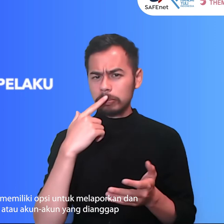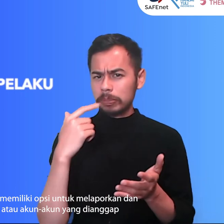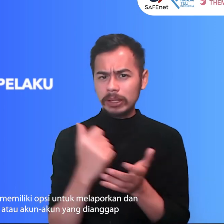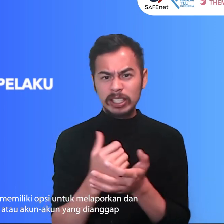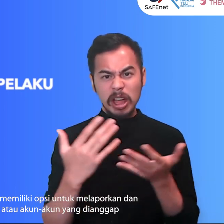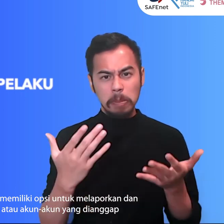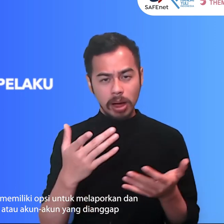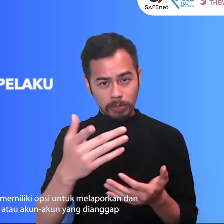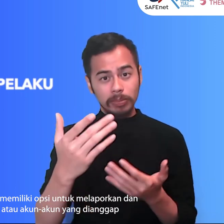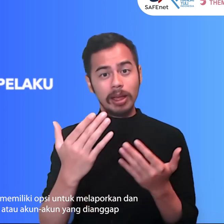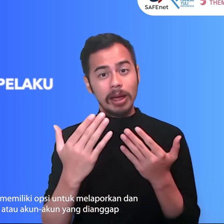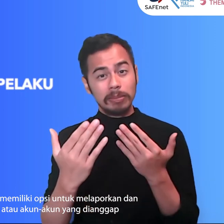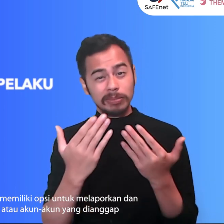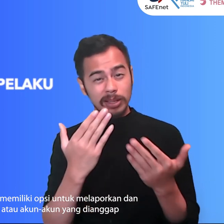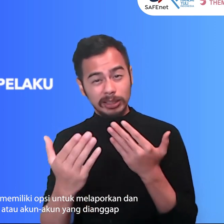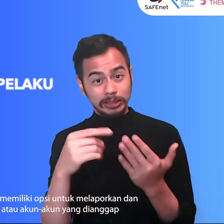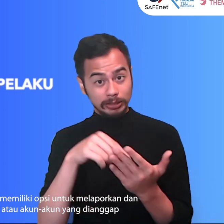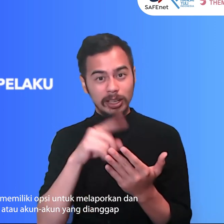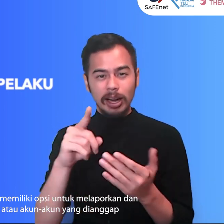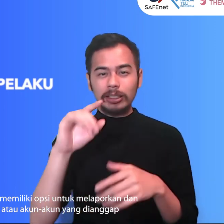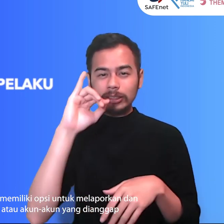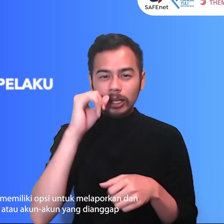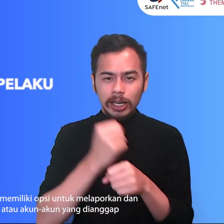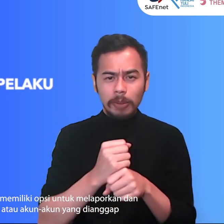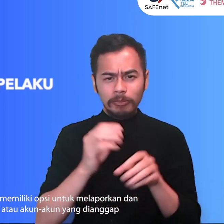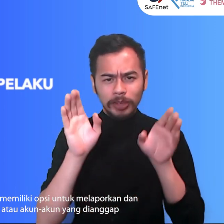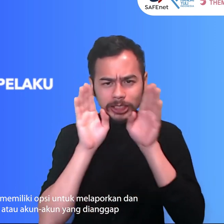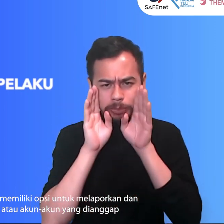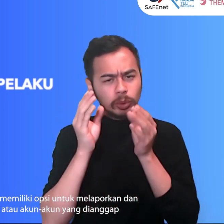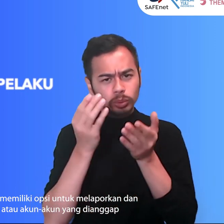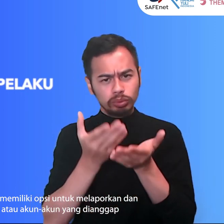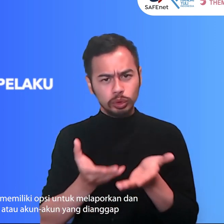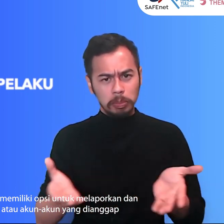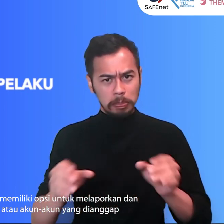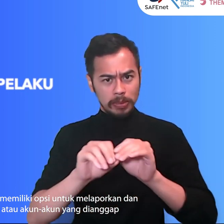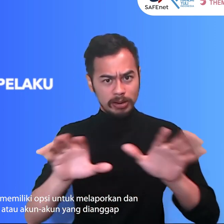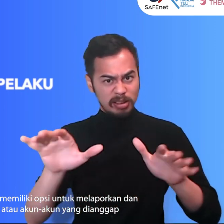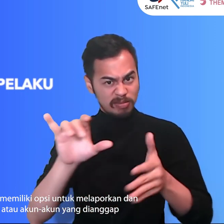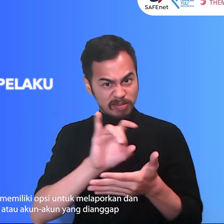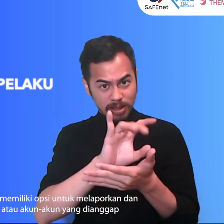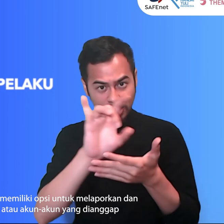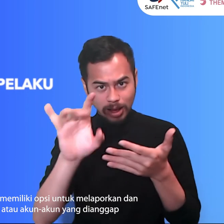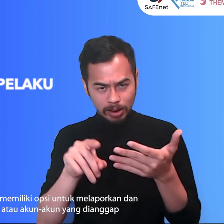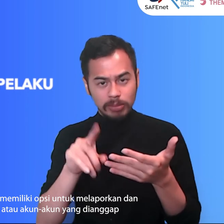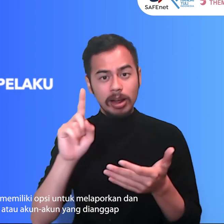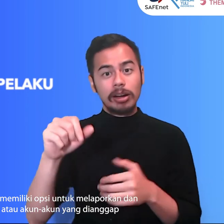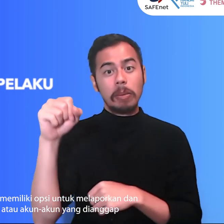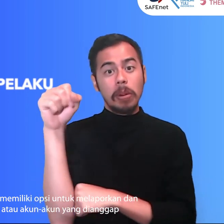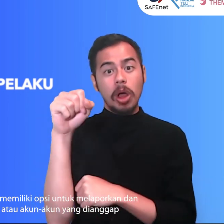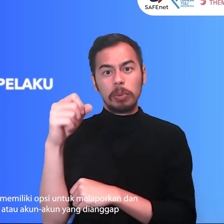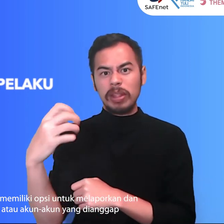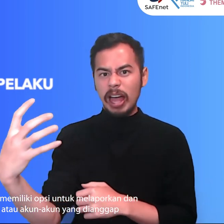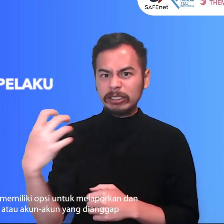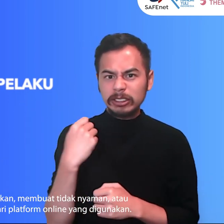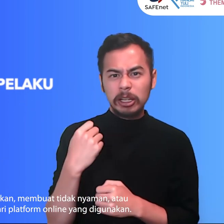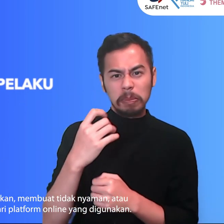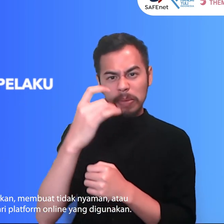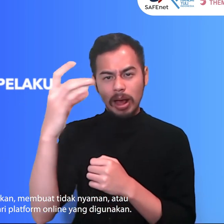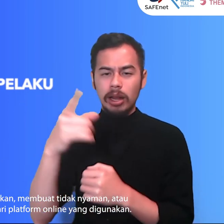Hai yang terakhir lapor dan blokir pelaku di ranah online korban memiliki opsi untuk melaporkan dan memblokir